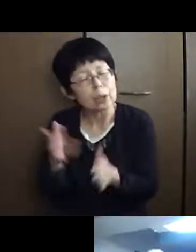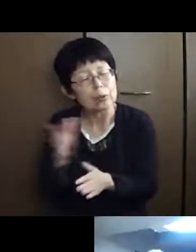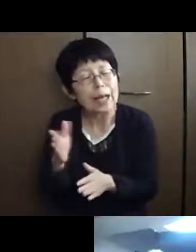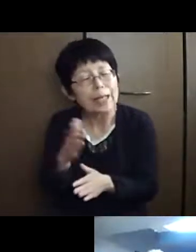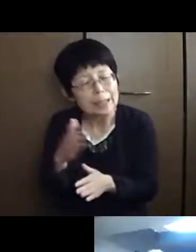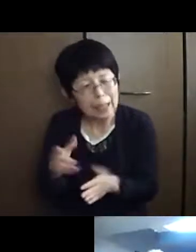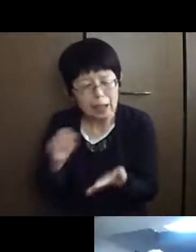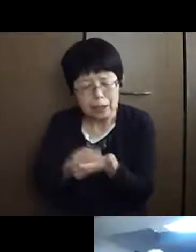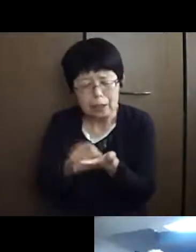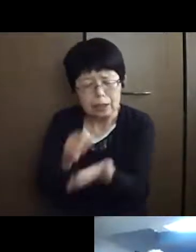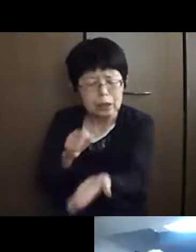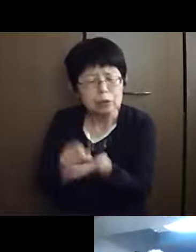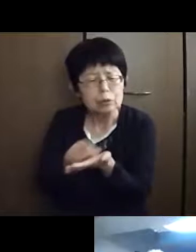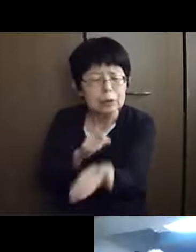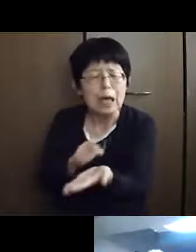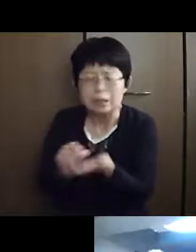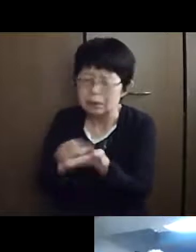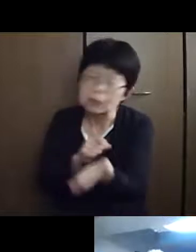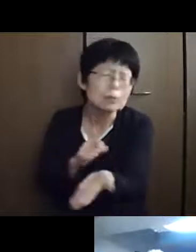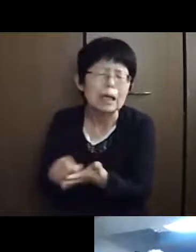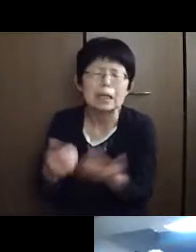と分からなくなってしまいました。